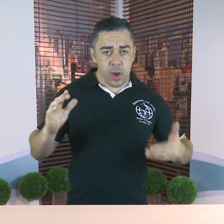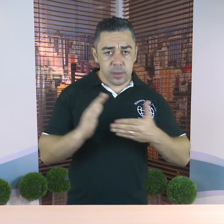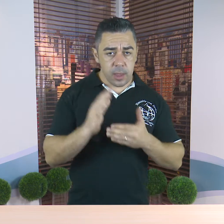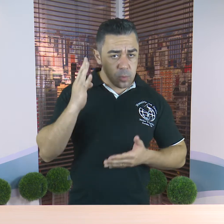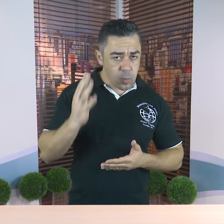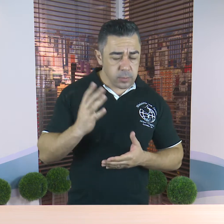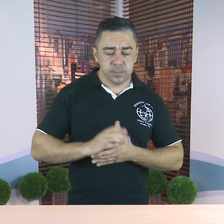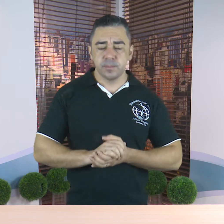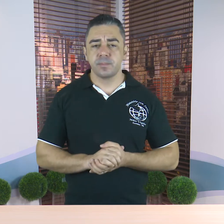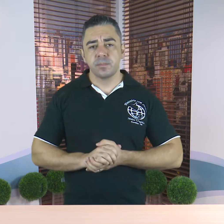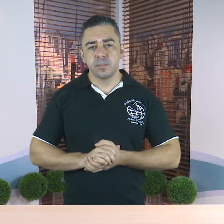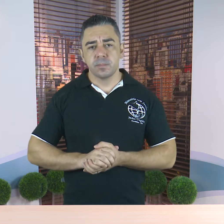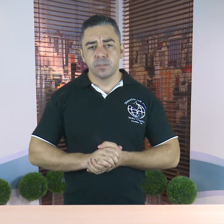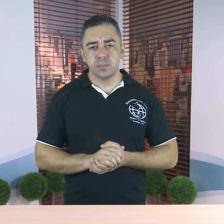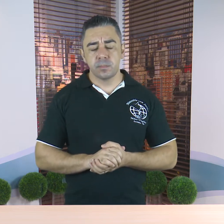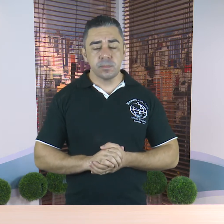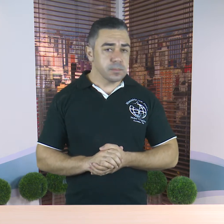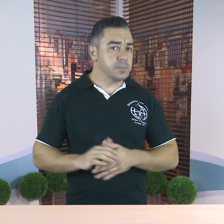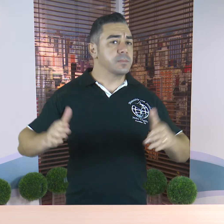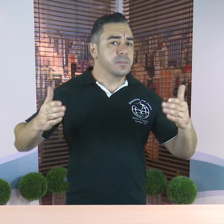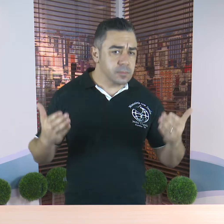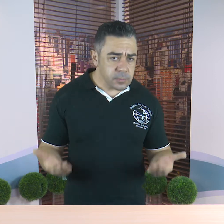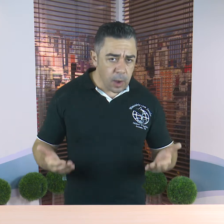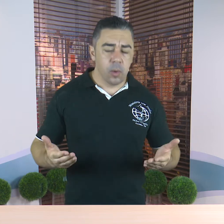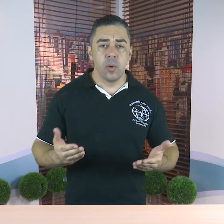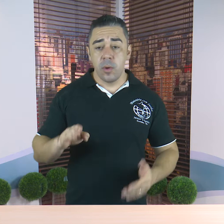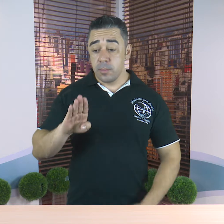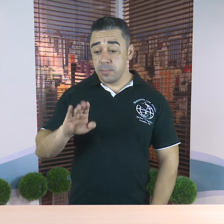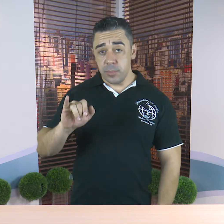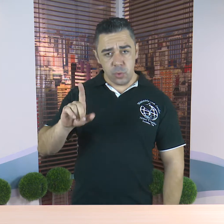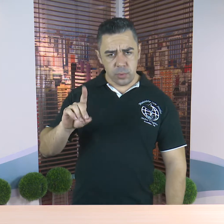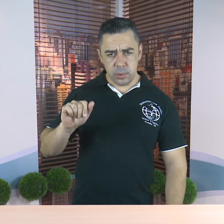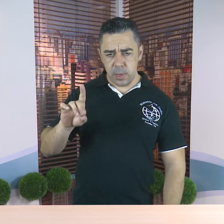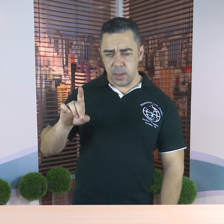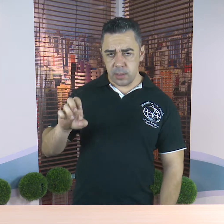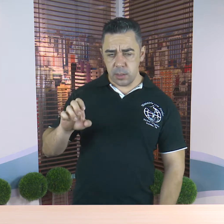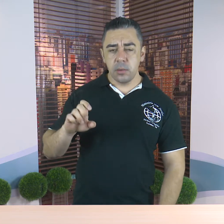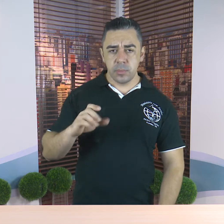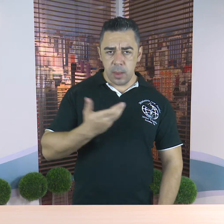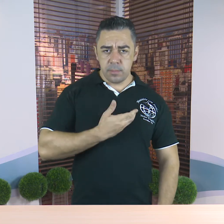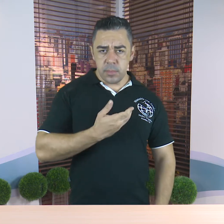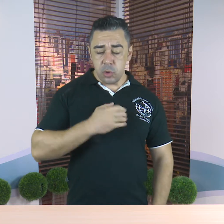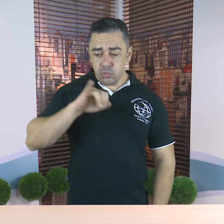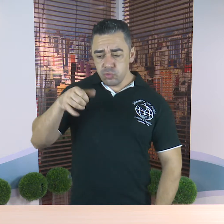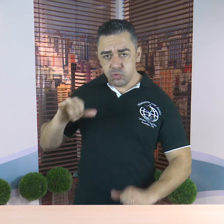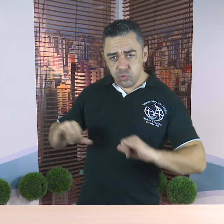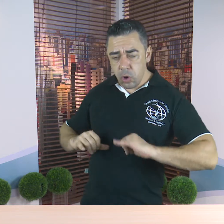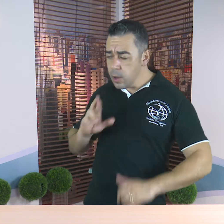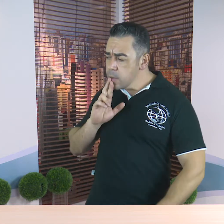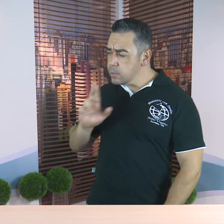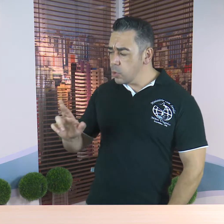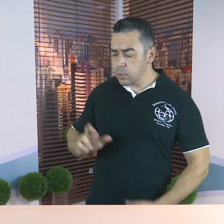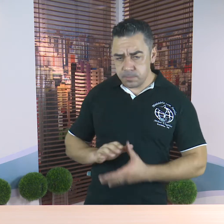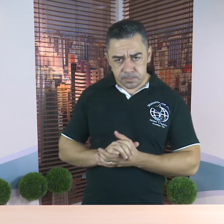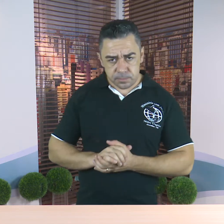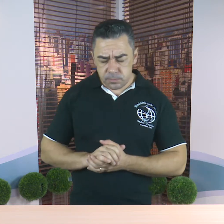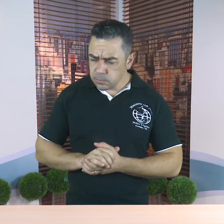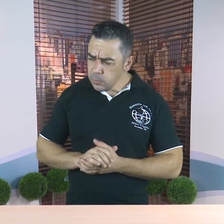4. Então respondeu Bildade, o suíta, e disse: Até quando falarás